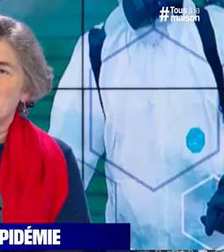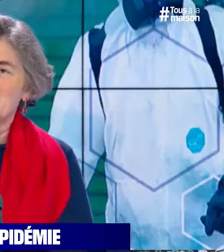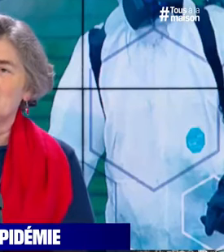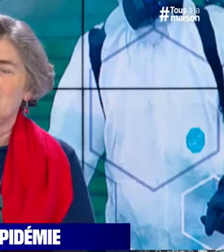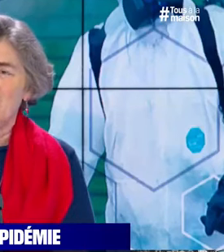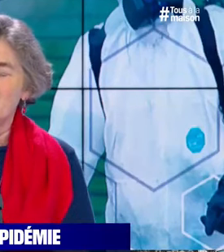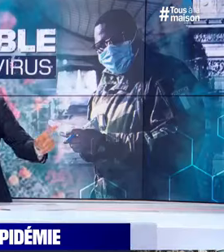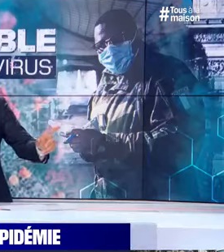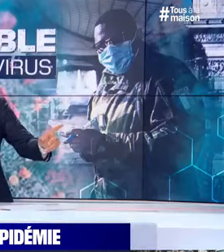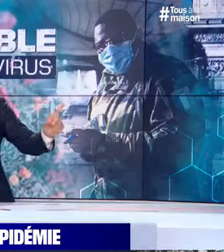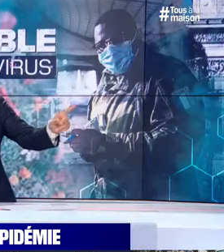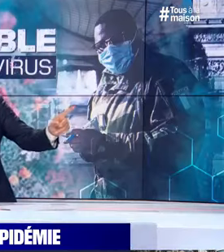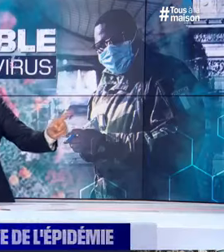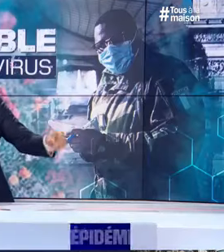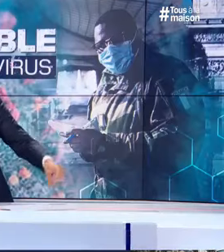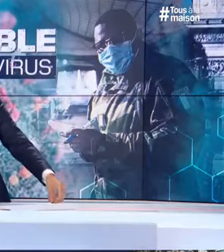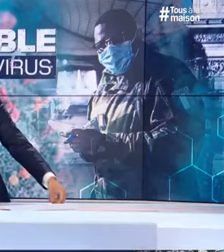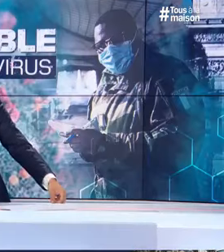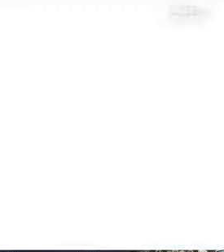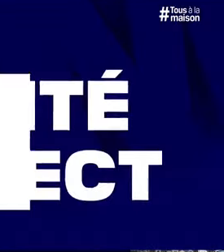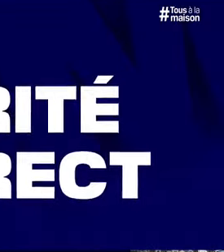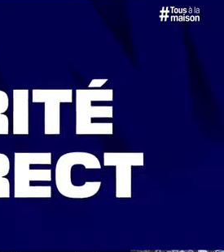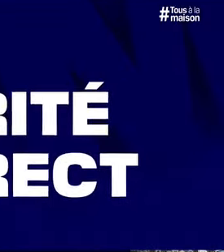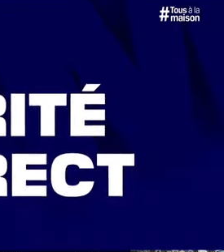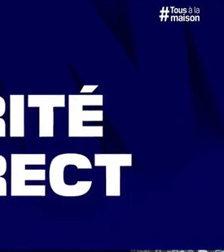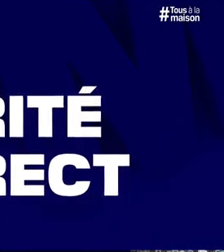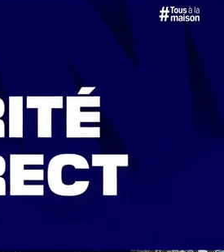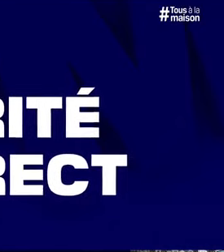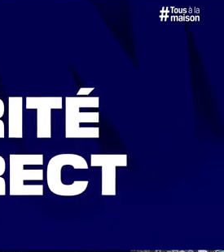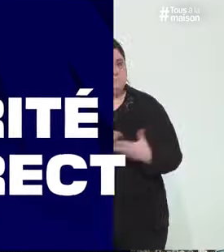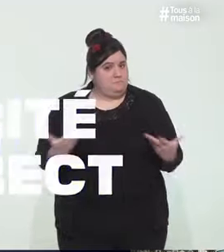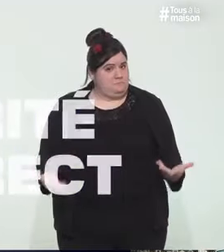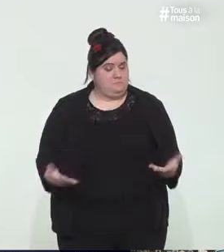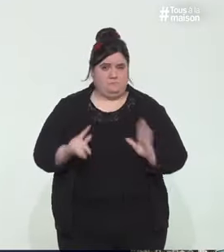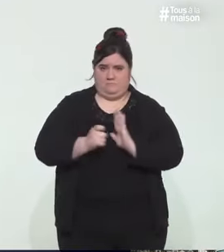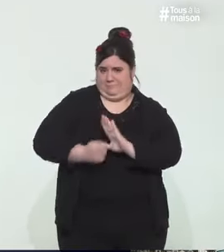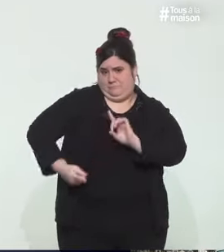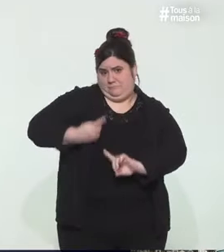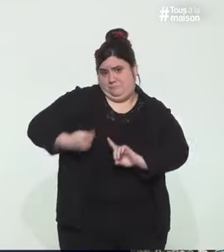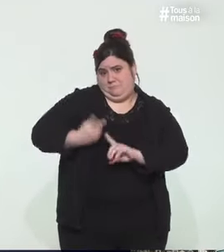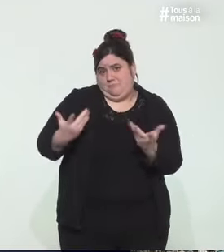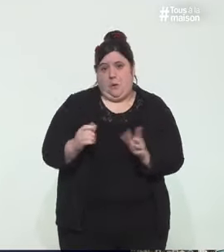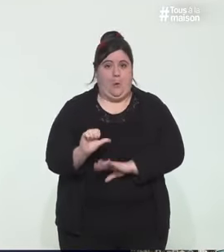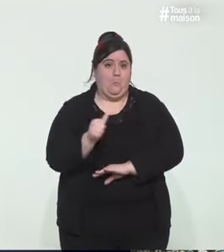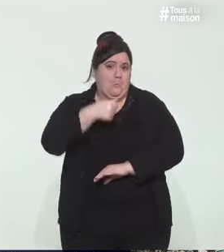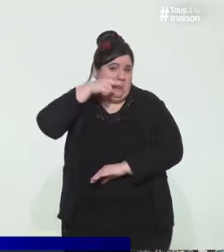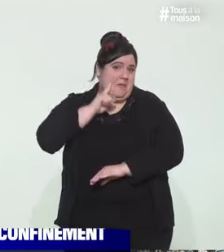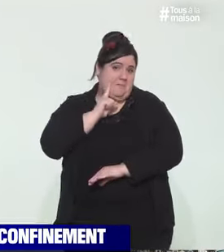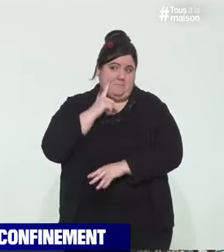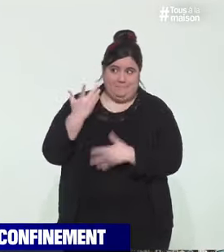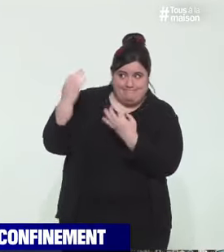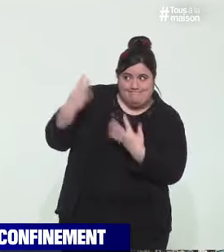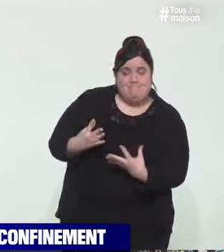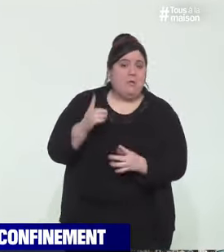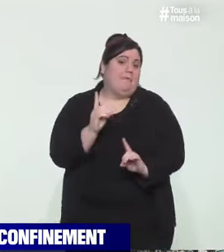il faut que les patients aillent voir leur médecin quand ils sont malades. Marie-Laure Albi, besoin. je vous interromps. On va écouter le directeur général de la Santé. Faites du travail,